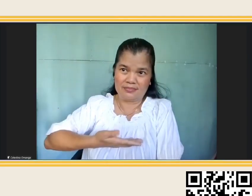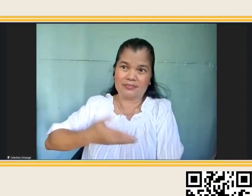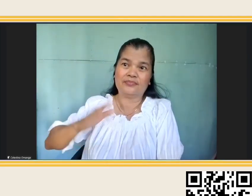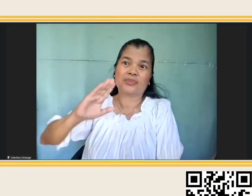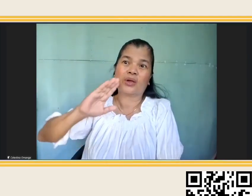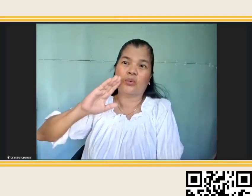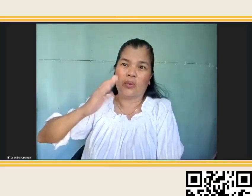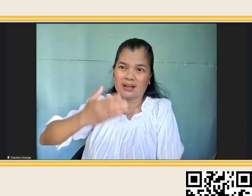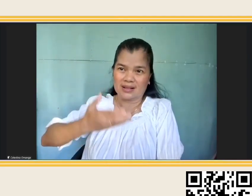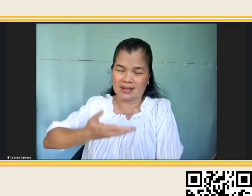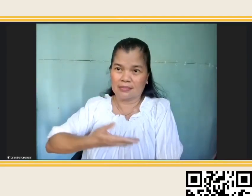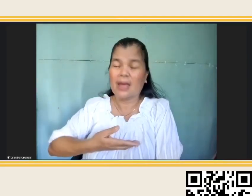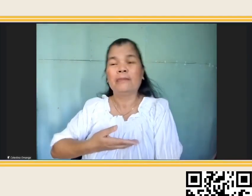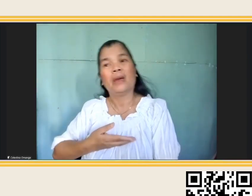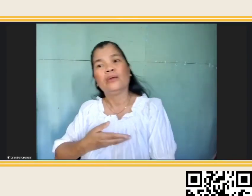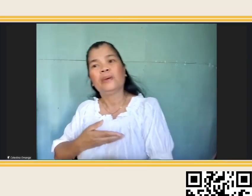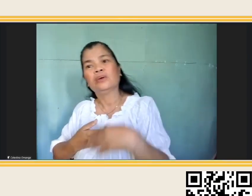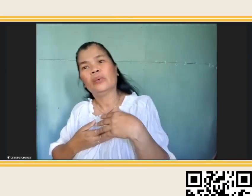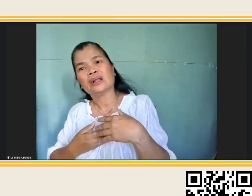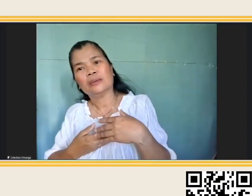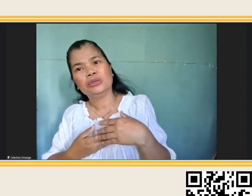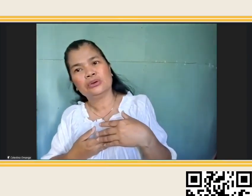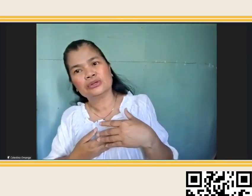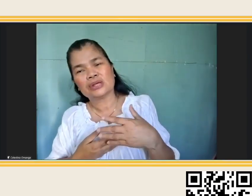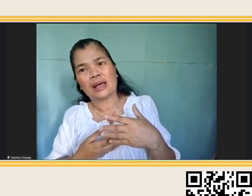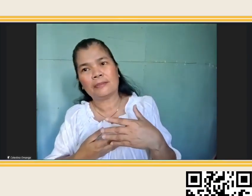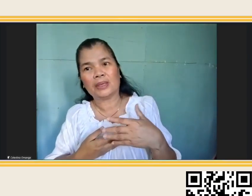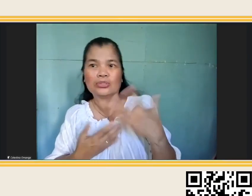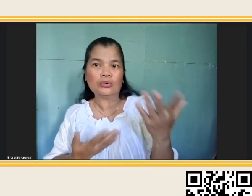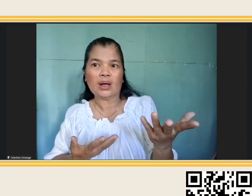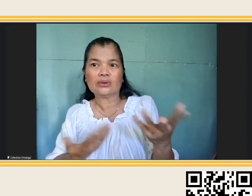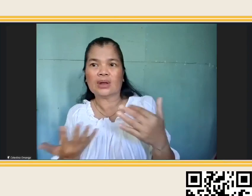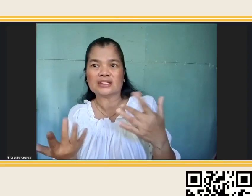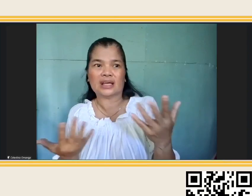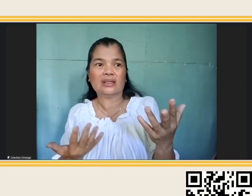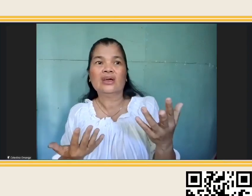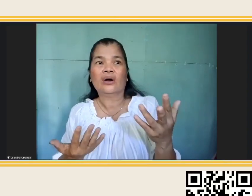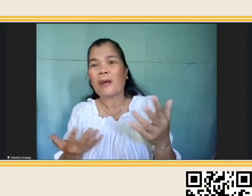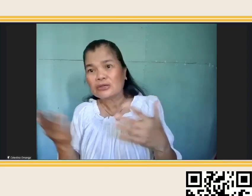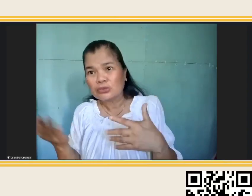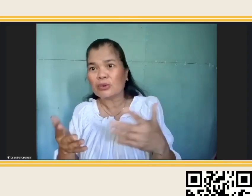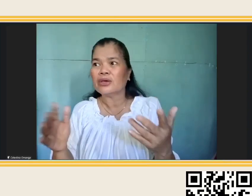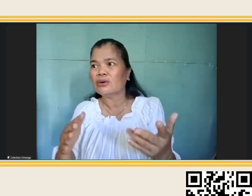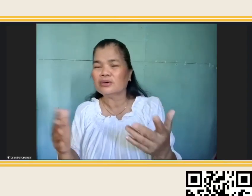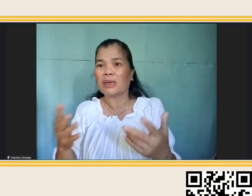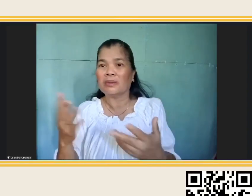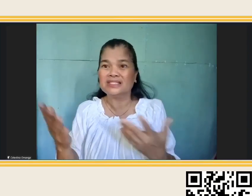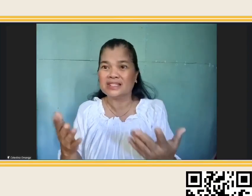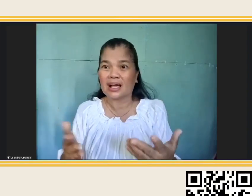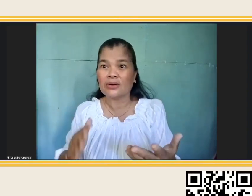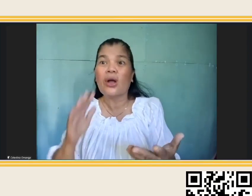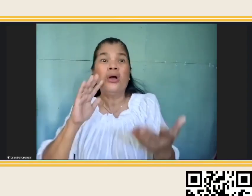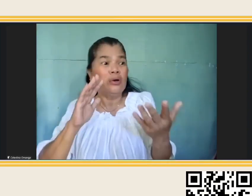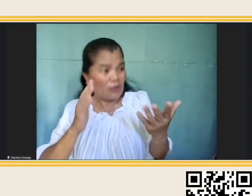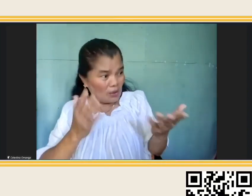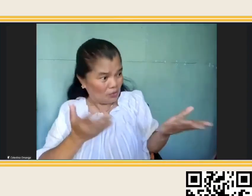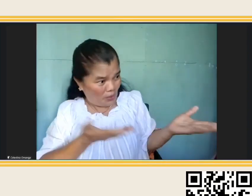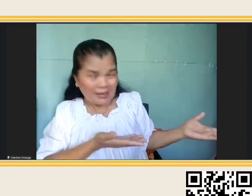Welcome. Welcome. Pero pag i-welcome nyo sa pintuan, kung nasaan, papasok po kayo, may bisita